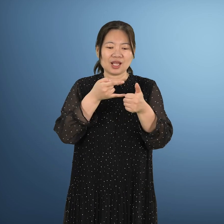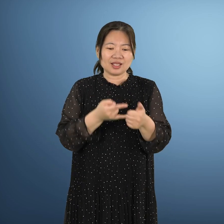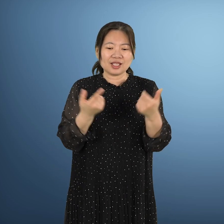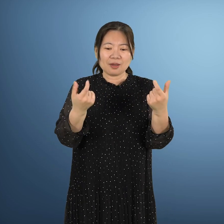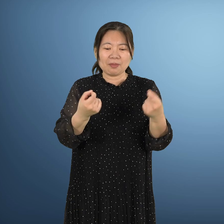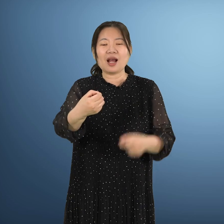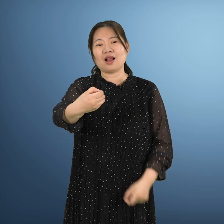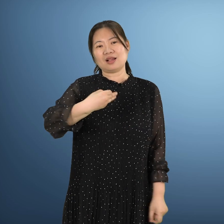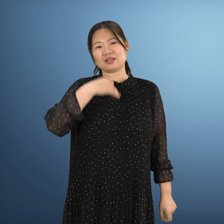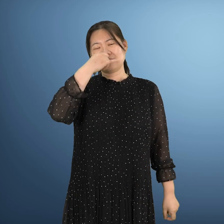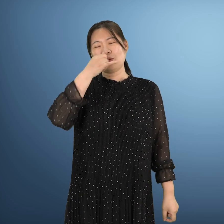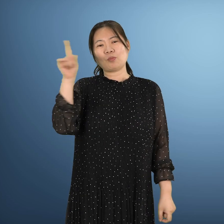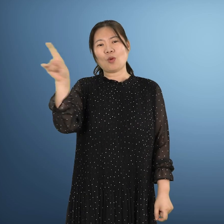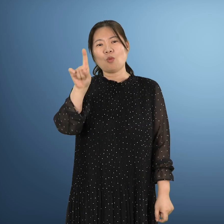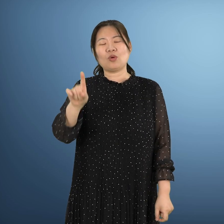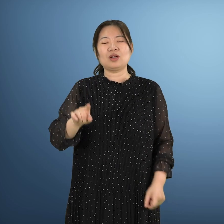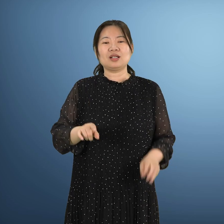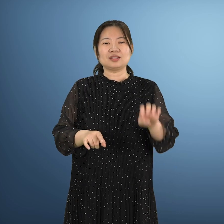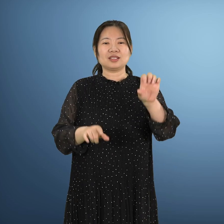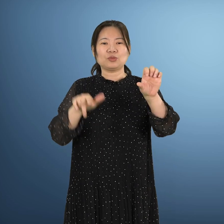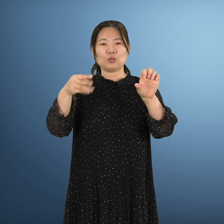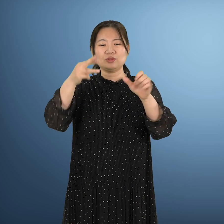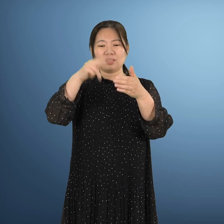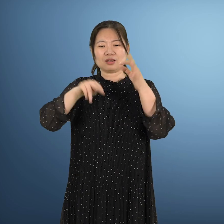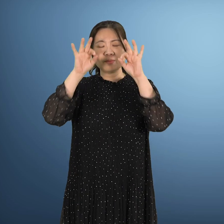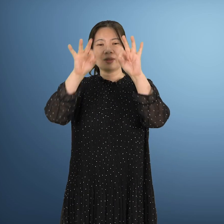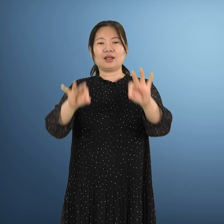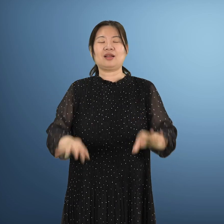이런 얘기를 합니다. 자, 45절.